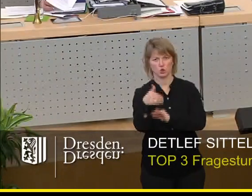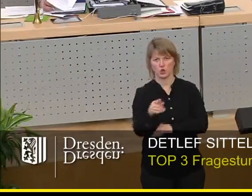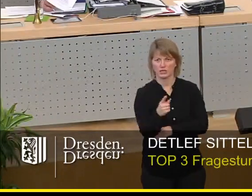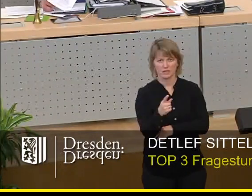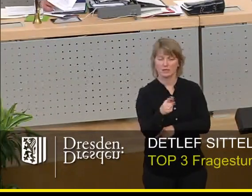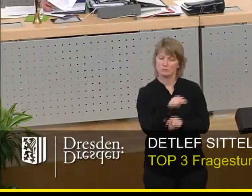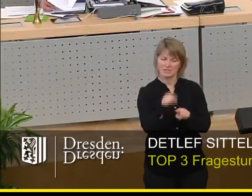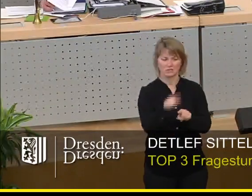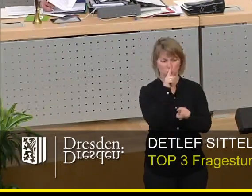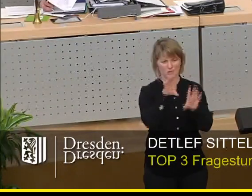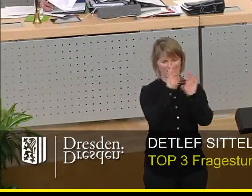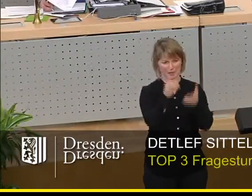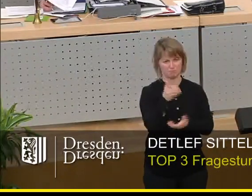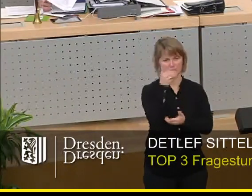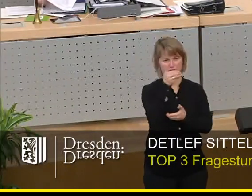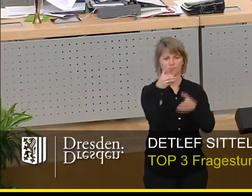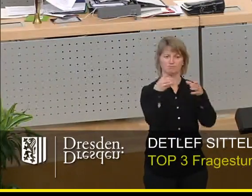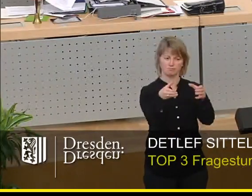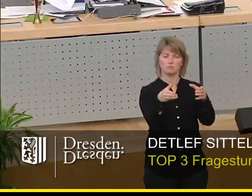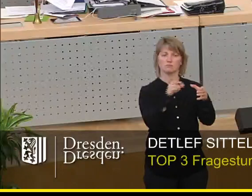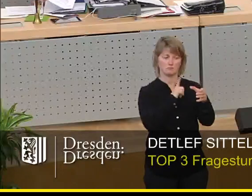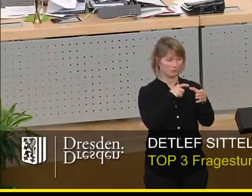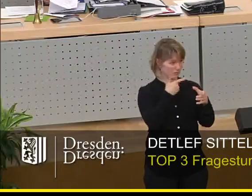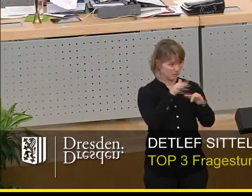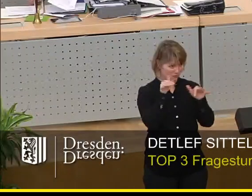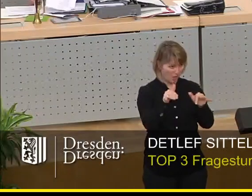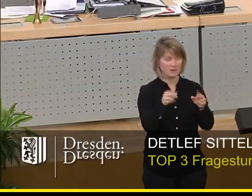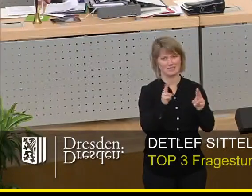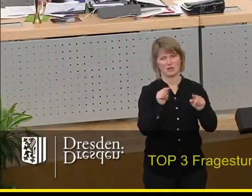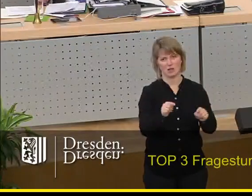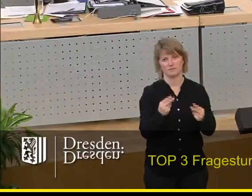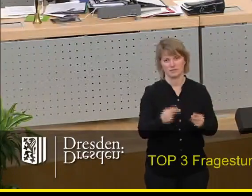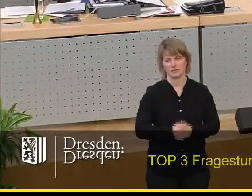soll die Gesamtdeckungsfähigkeit der Personalkosten sichergestellt sein.